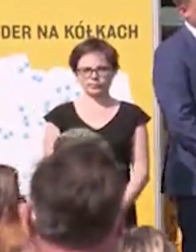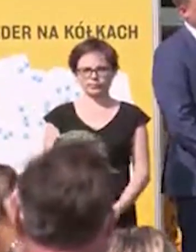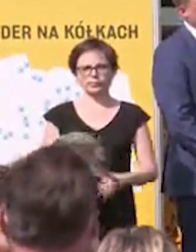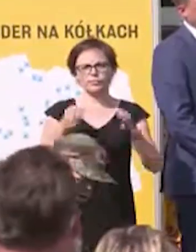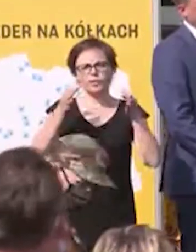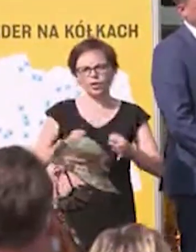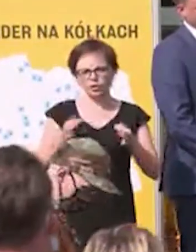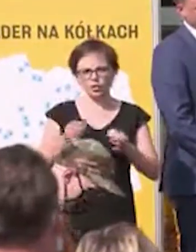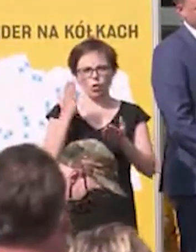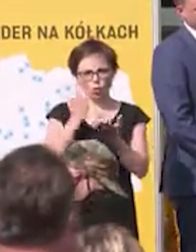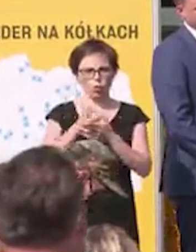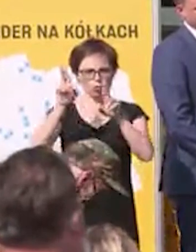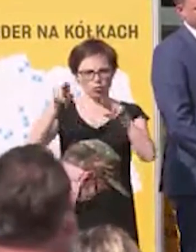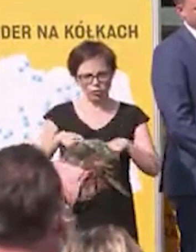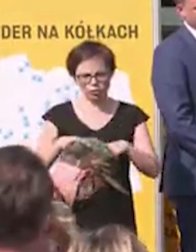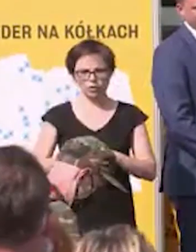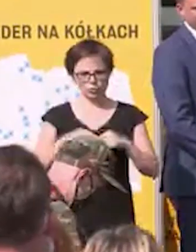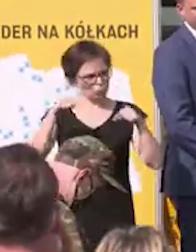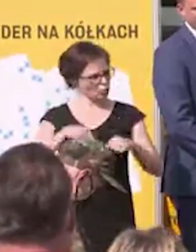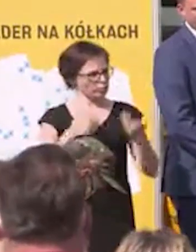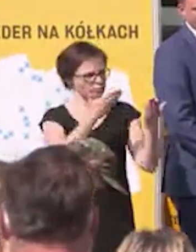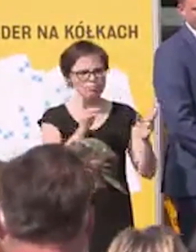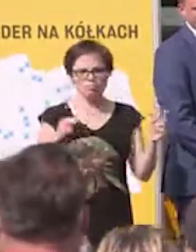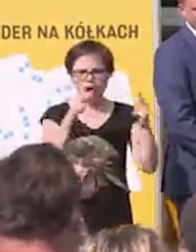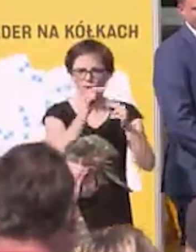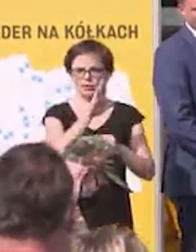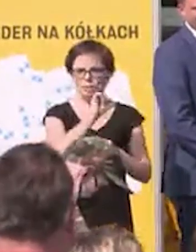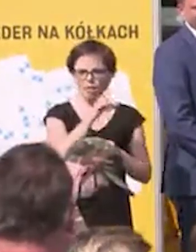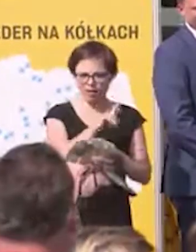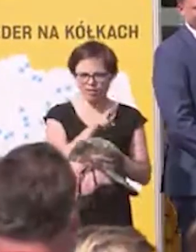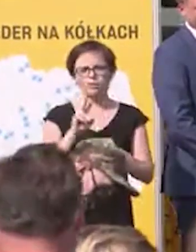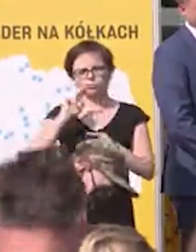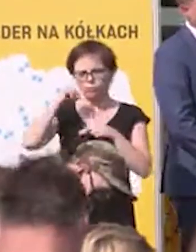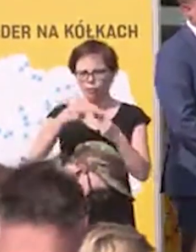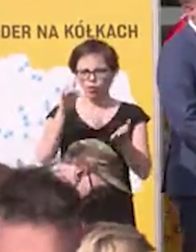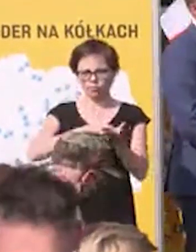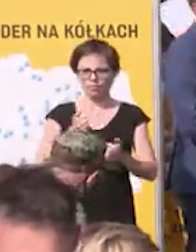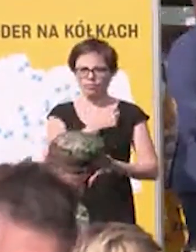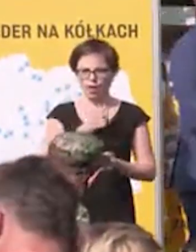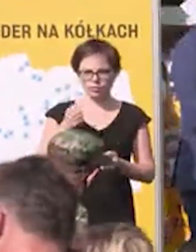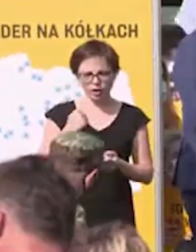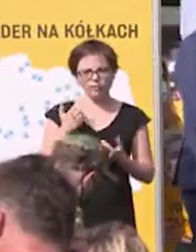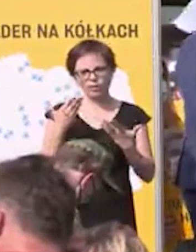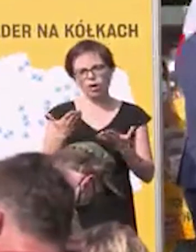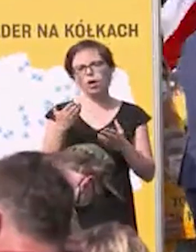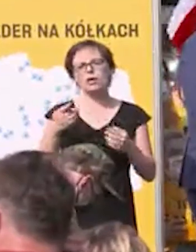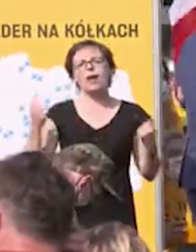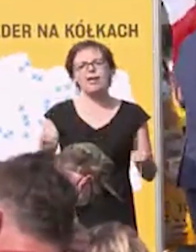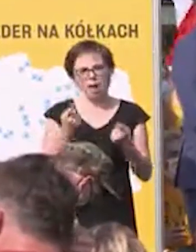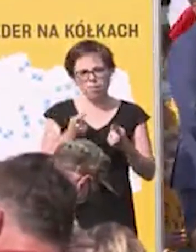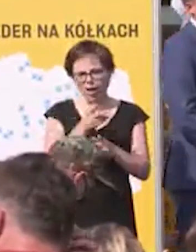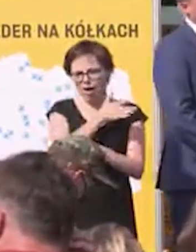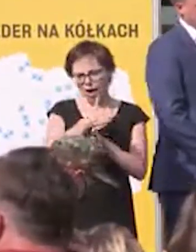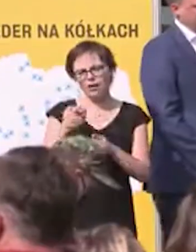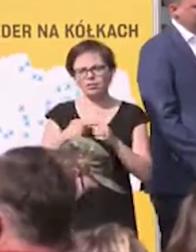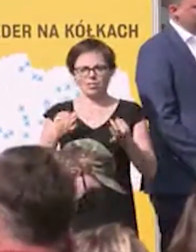Dzisiaj jesteśmy z powrotem pod Belwederem, jesteśmy ponownie w Warszawie, podsumowujemy krótko tę kampanię, która kończy